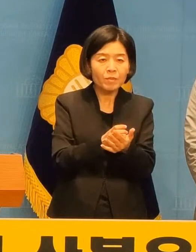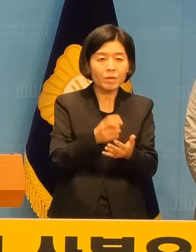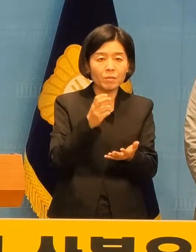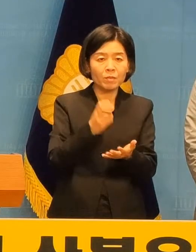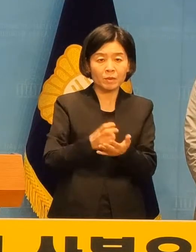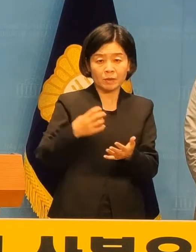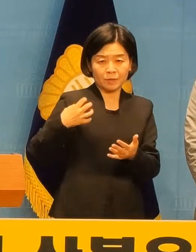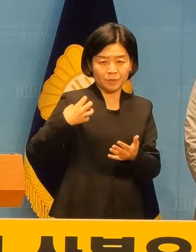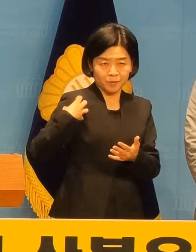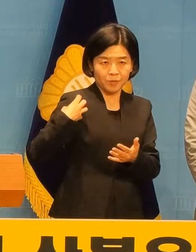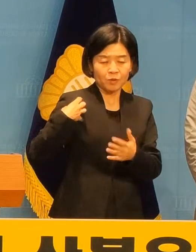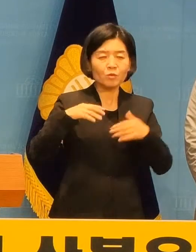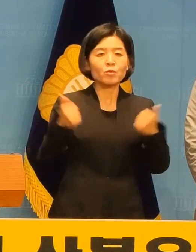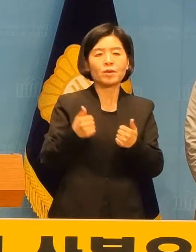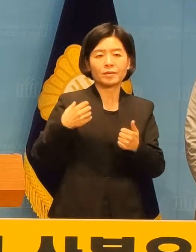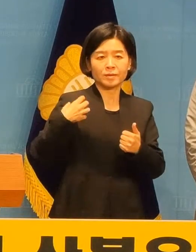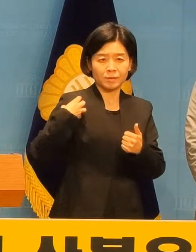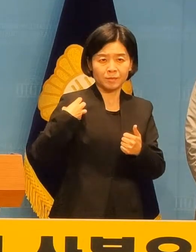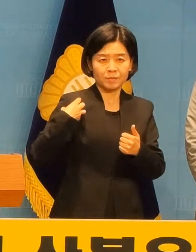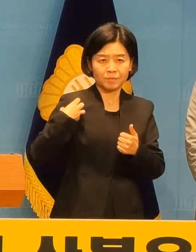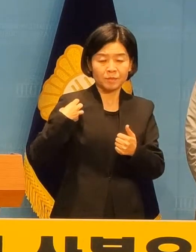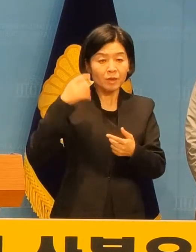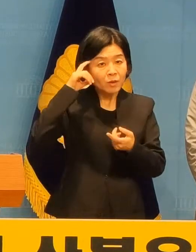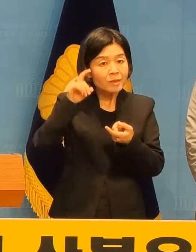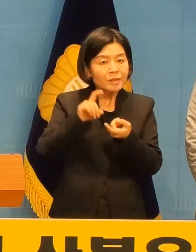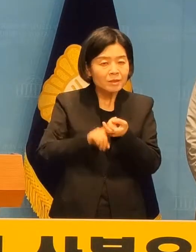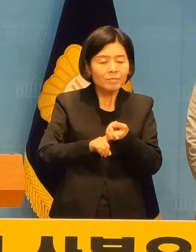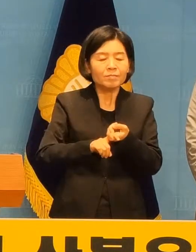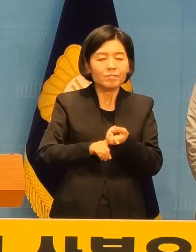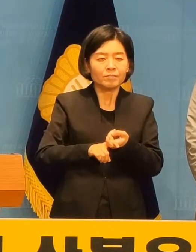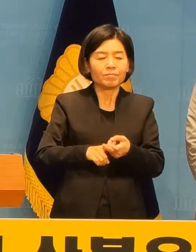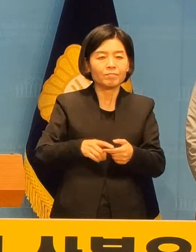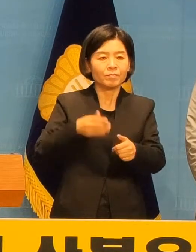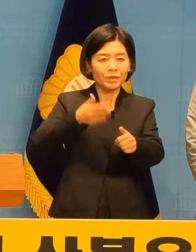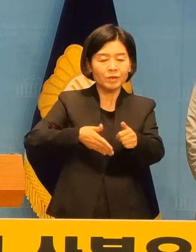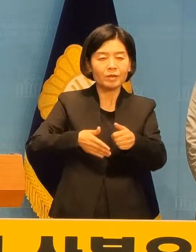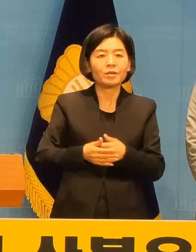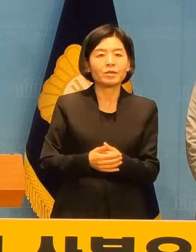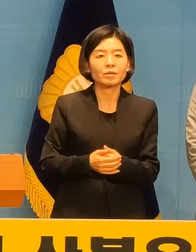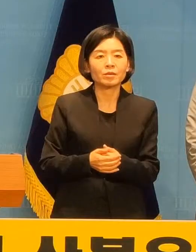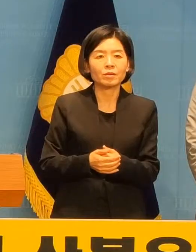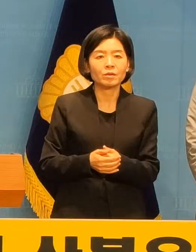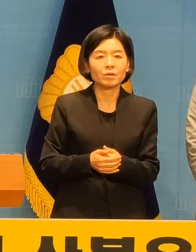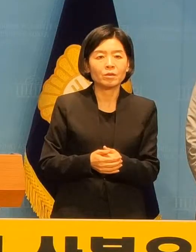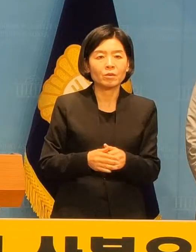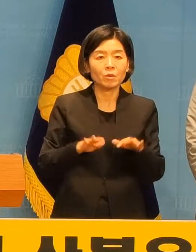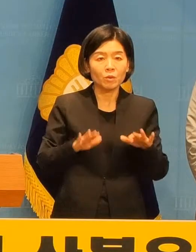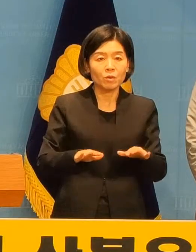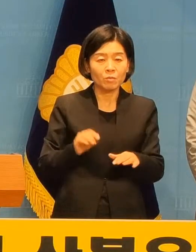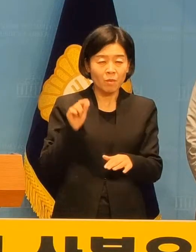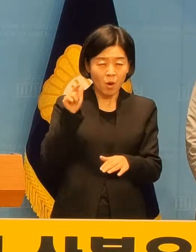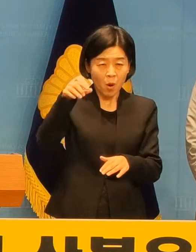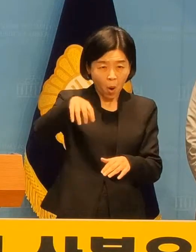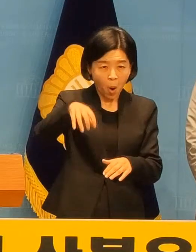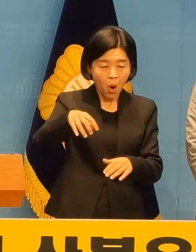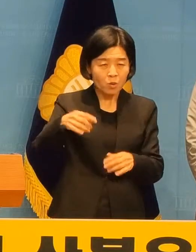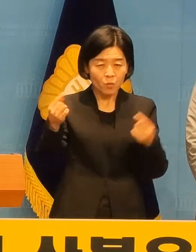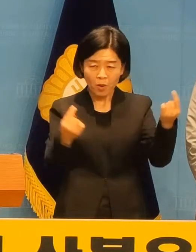책무라고 생각합니다. 많은 관심 부탁드립니다. 오늘 여기 먼 길